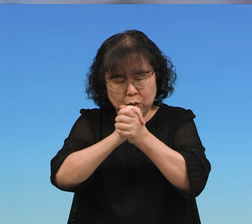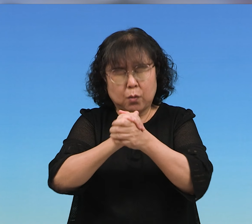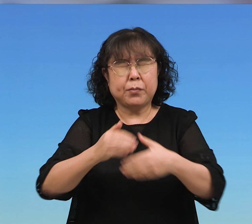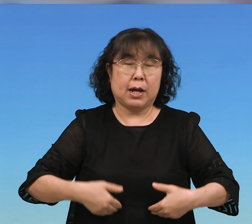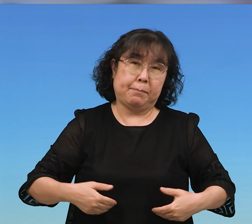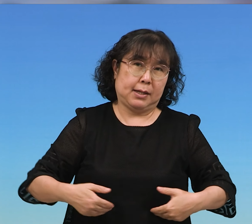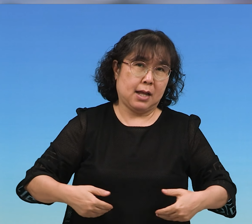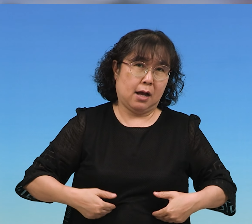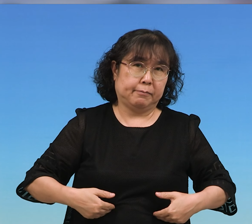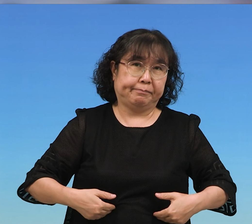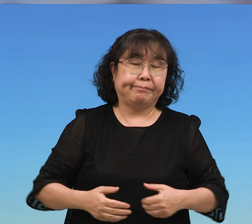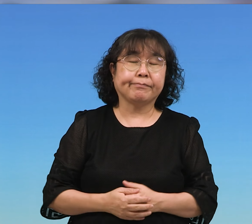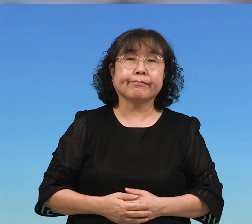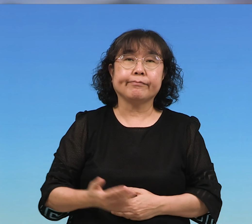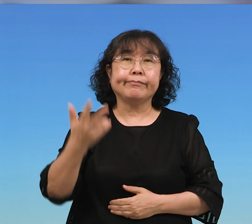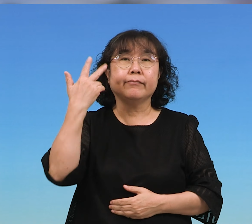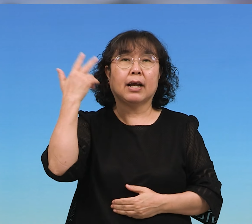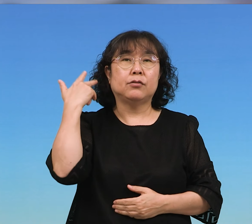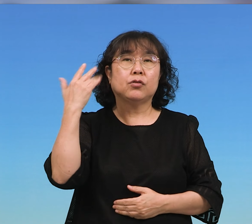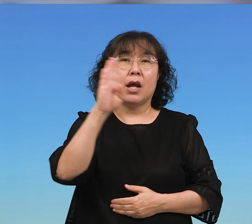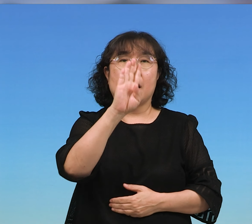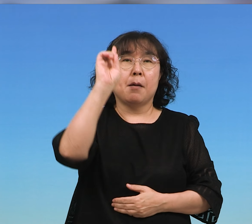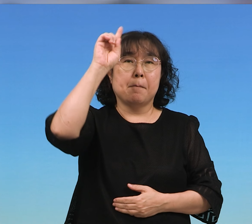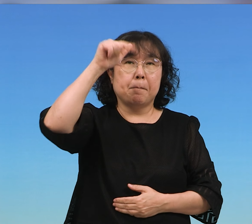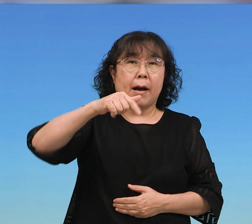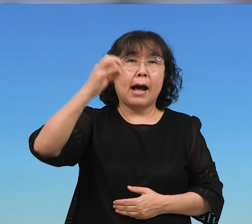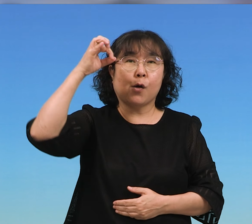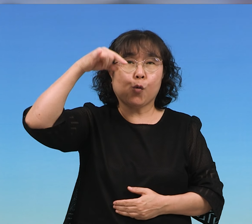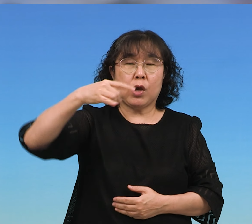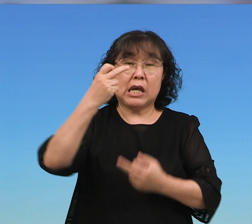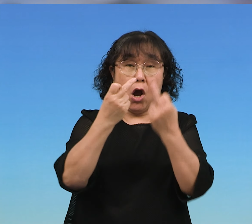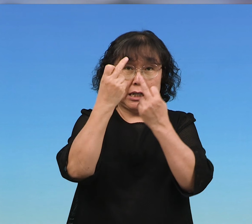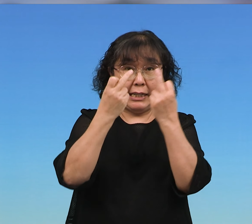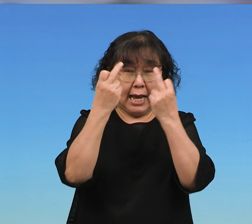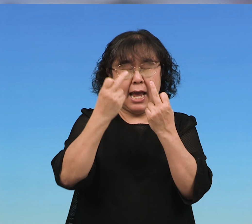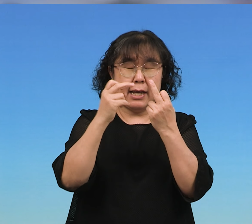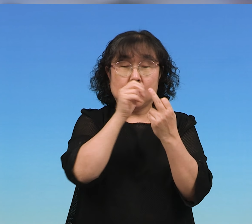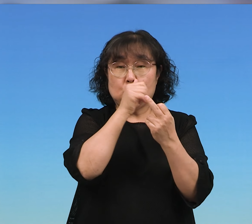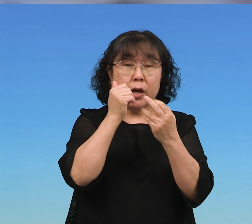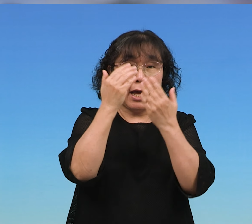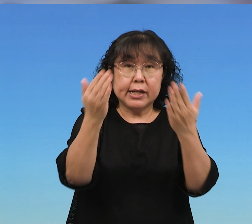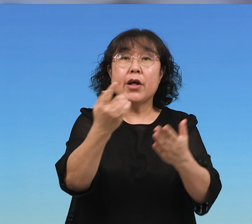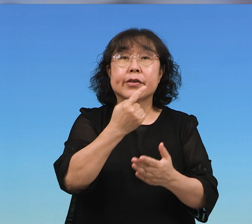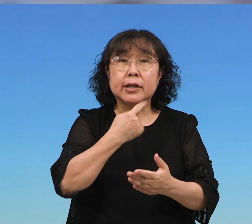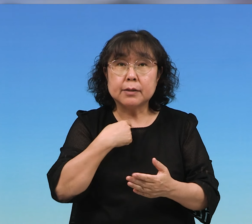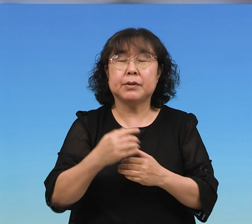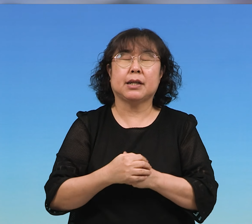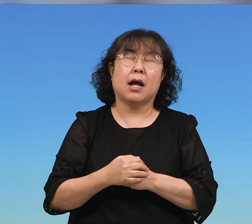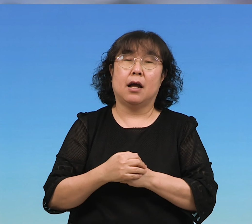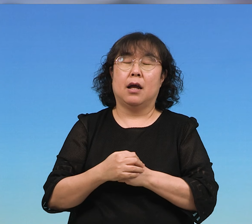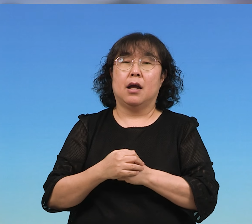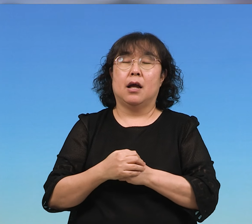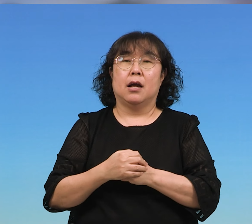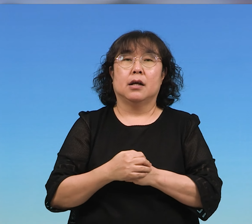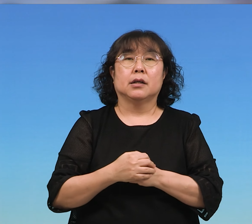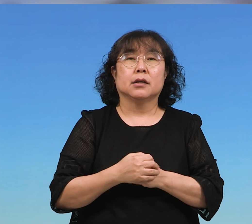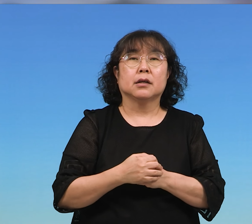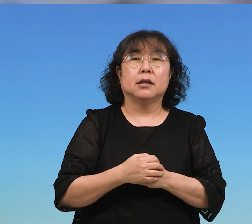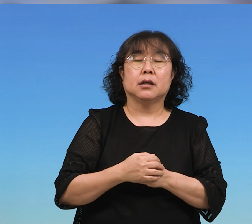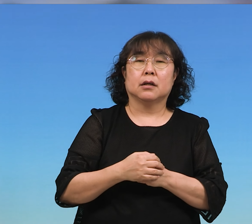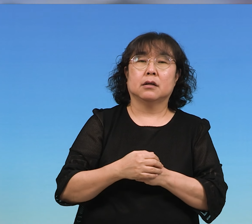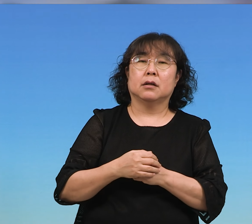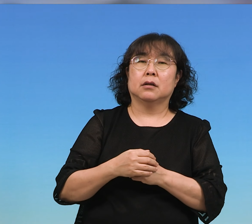원합니다. 제가 지난주에 그 박위 형제 소개를 해드렸잖아요. 유명한 의류회사에 인턴으로 일하다가